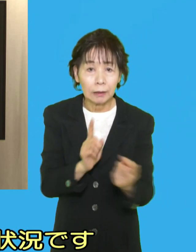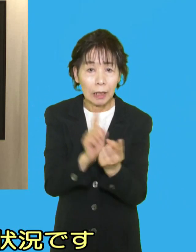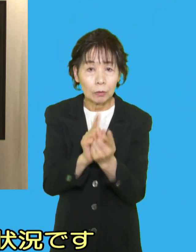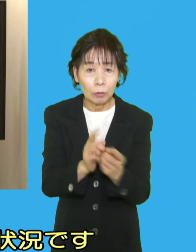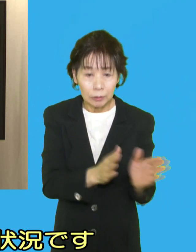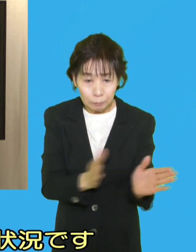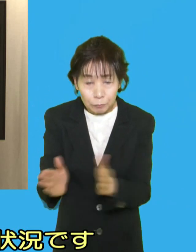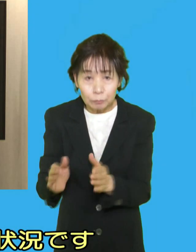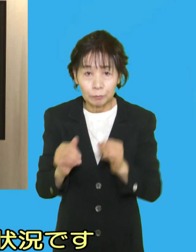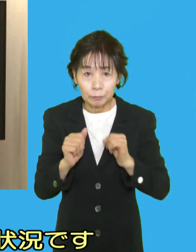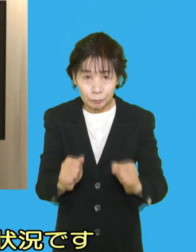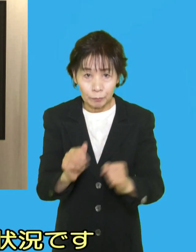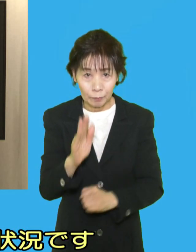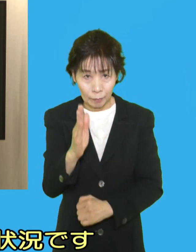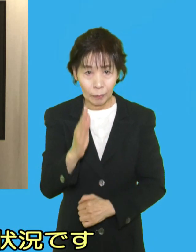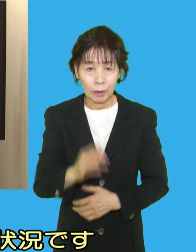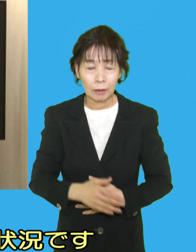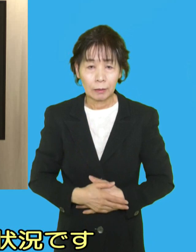況です。